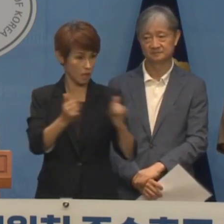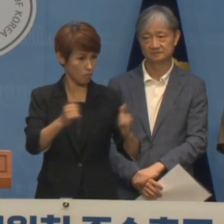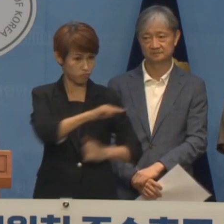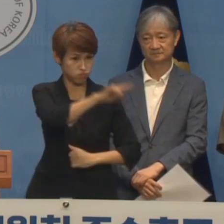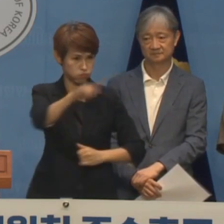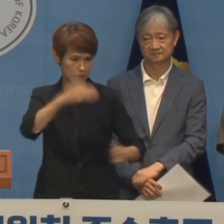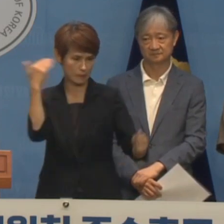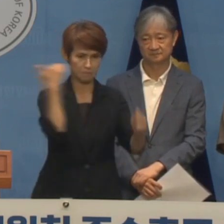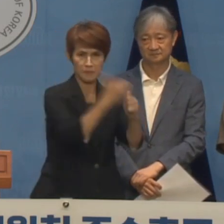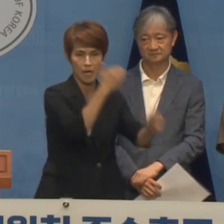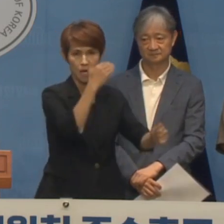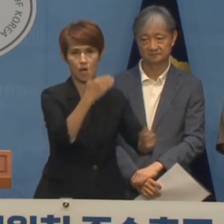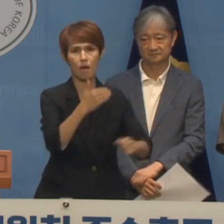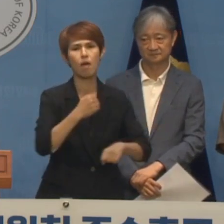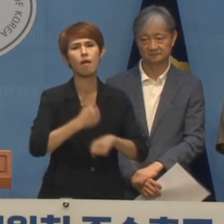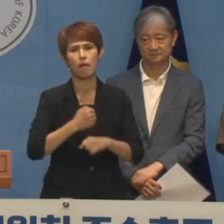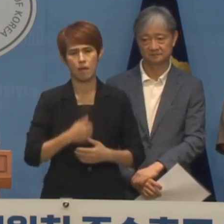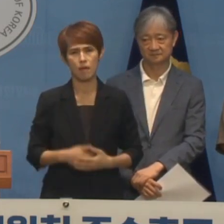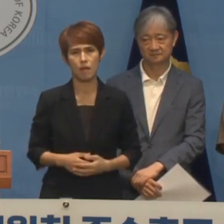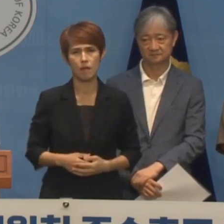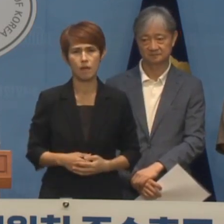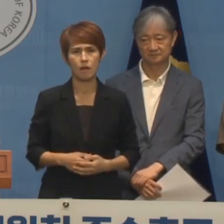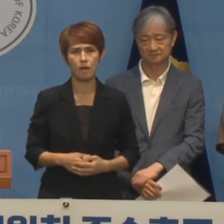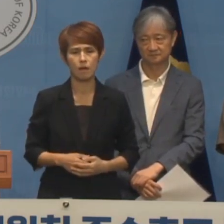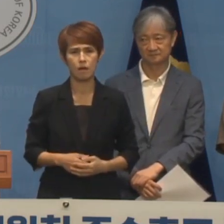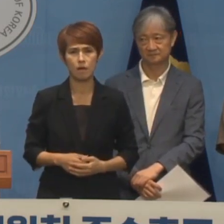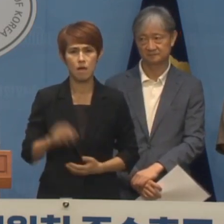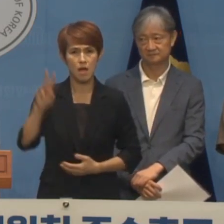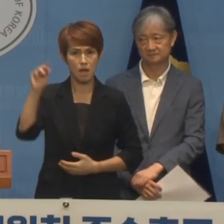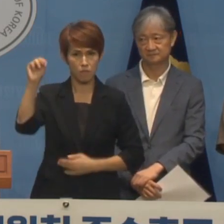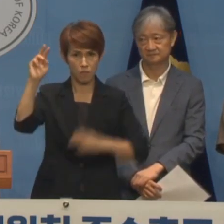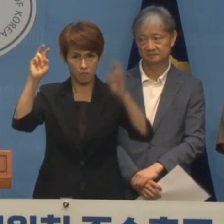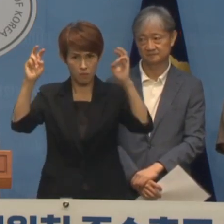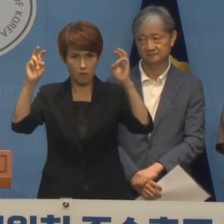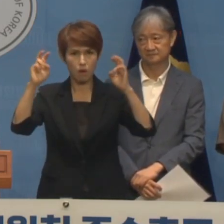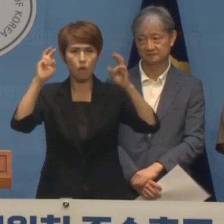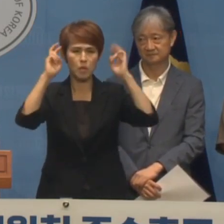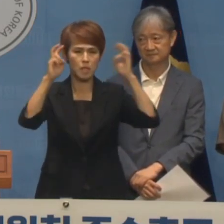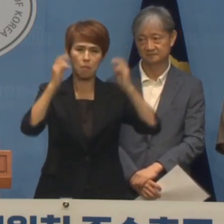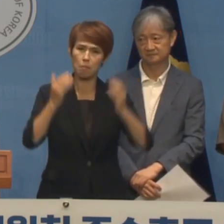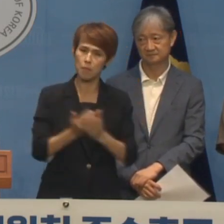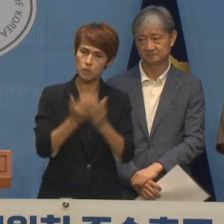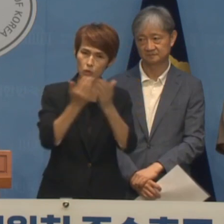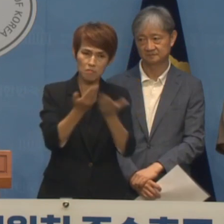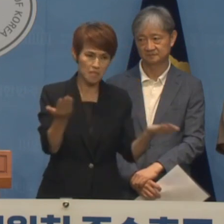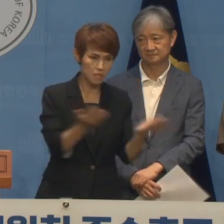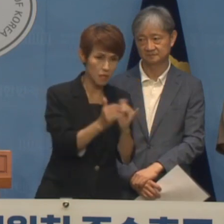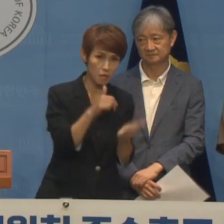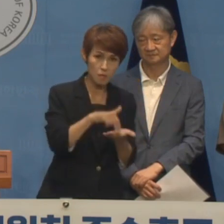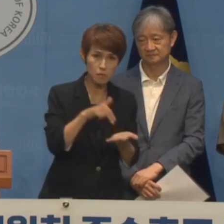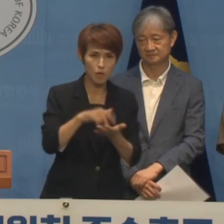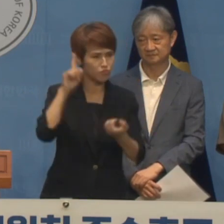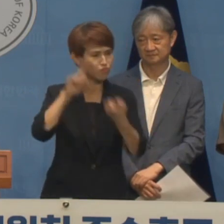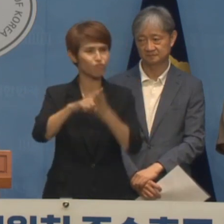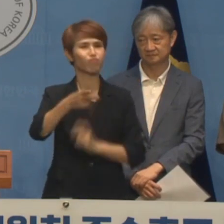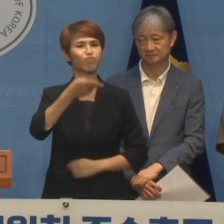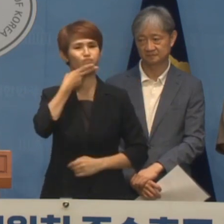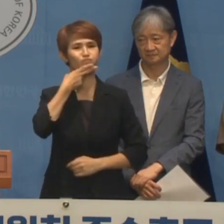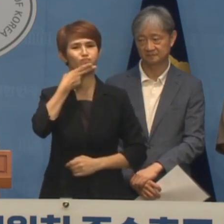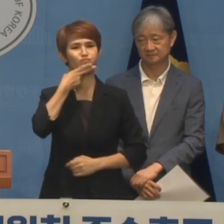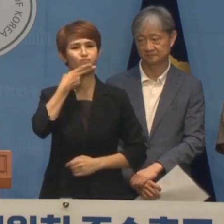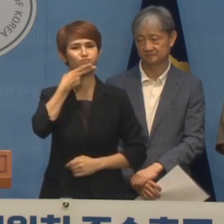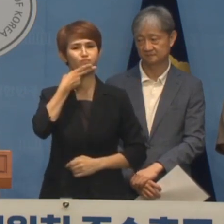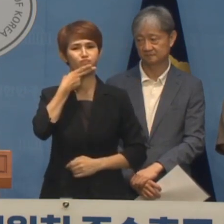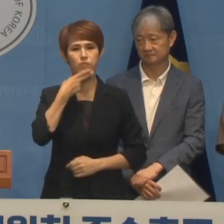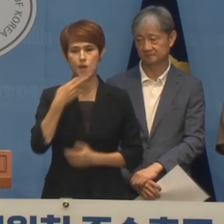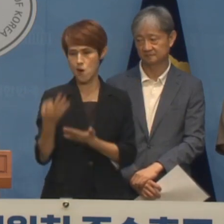하루아침에 길거리로 내몰려 하고 있습니다. 이렇듯 MBK는 기업의 발전이나 노동자에게는 전혀 관심이 없고 오로지